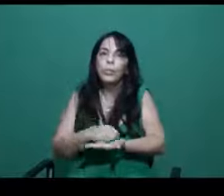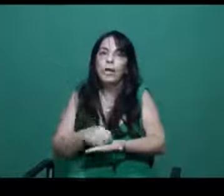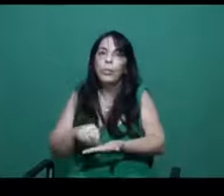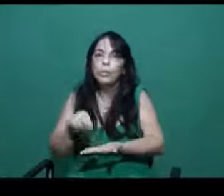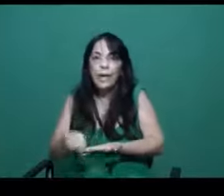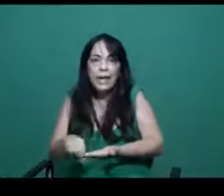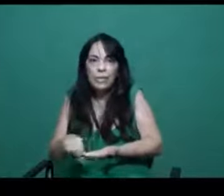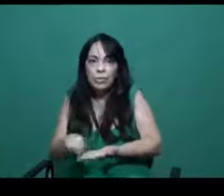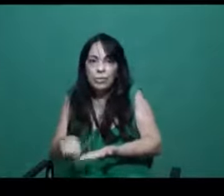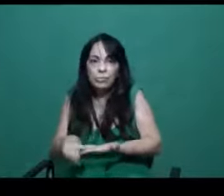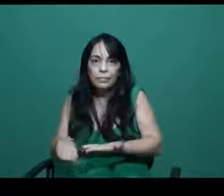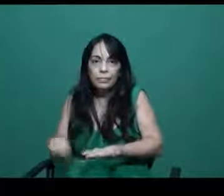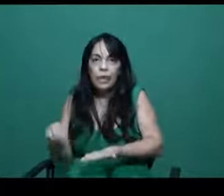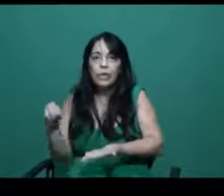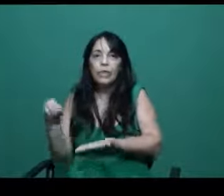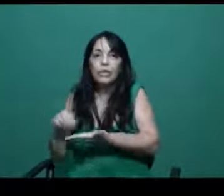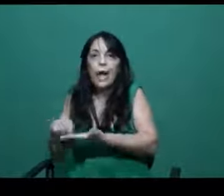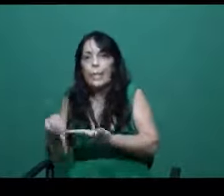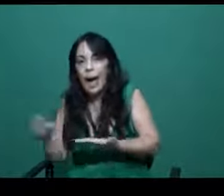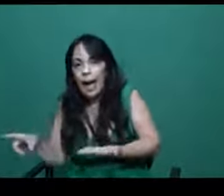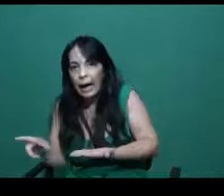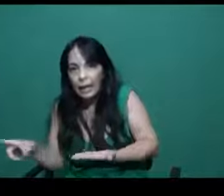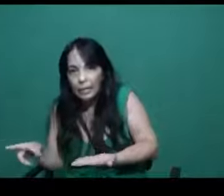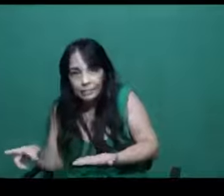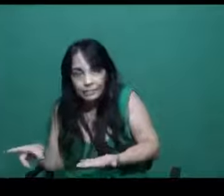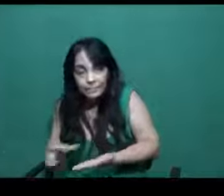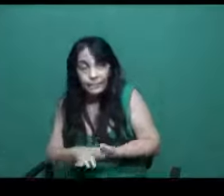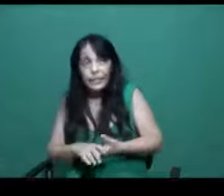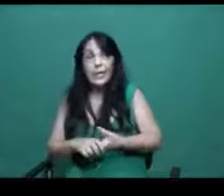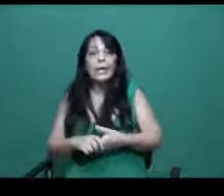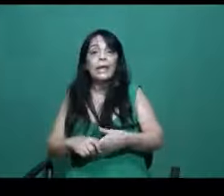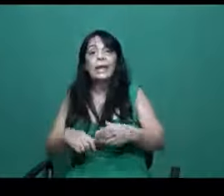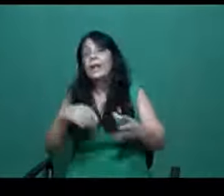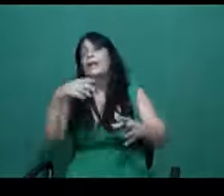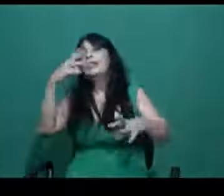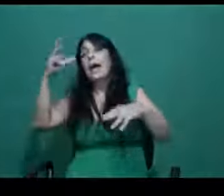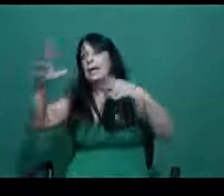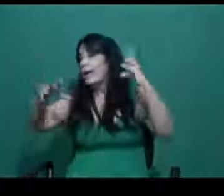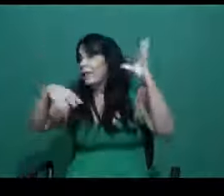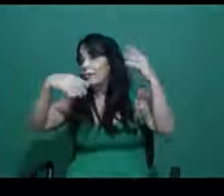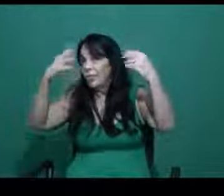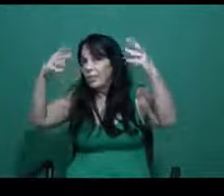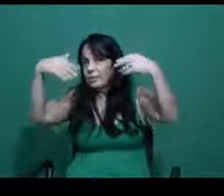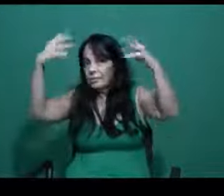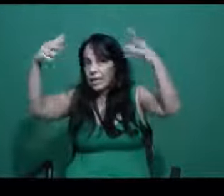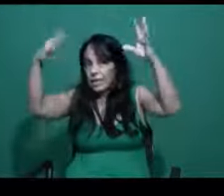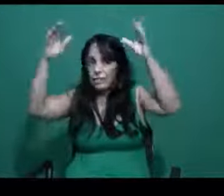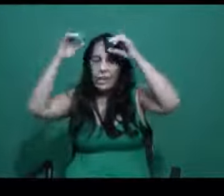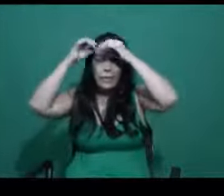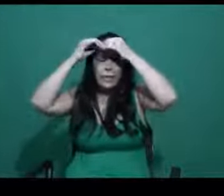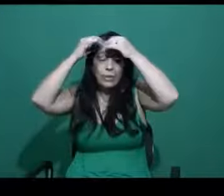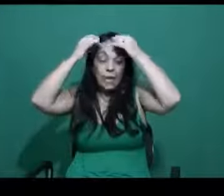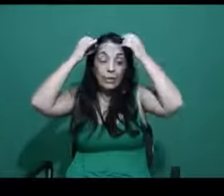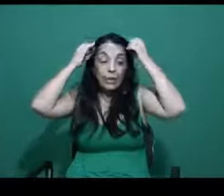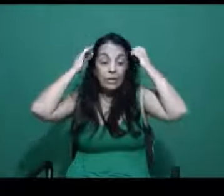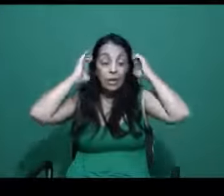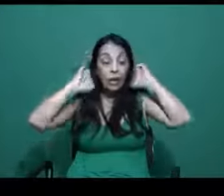botar o peso, botar a marca e dali ela foi fazendo o trabalho dela, mas